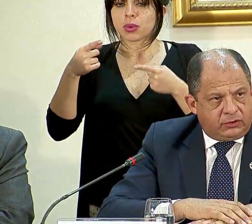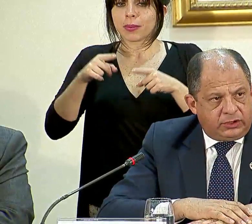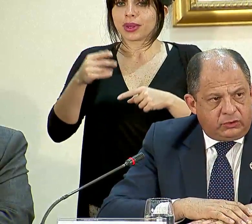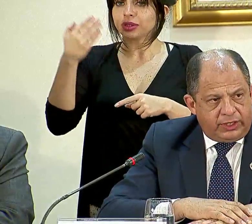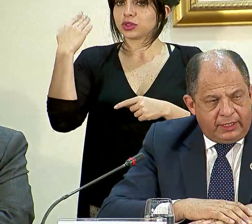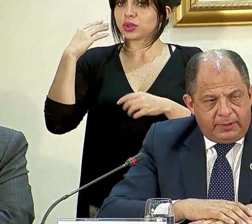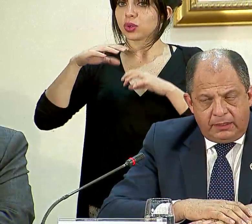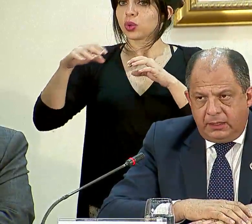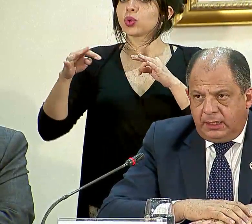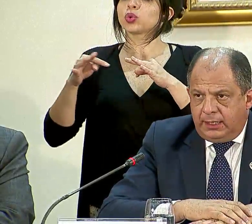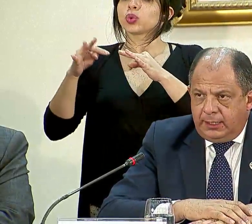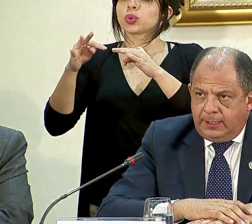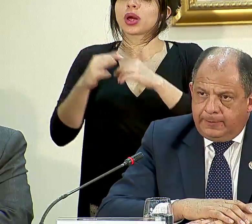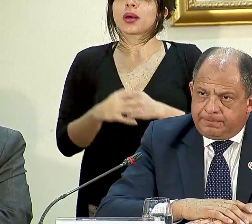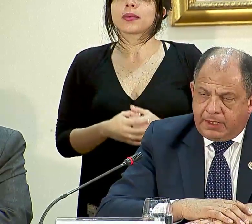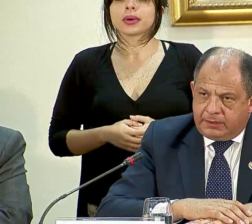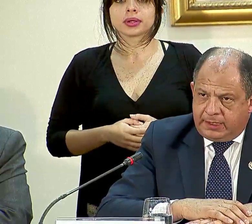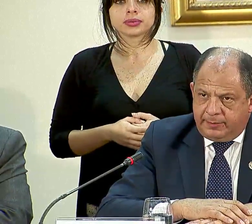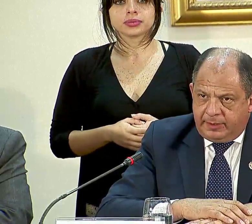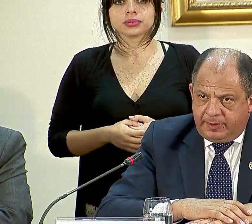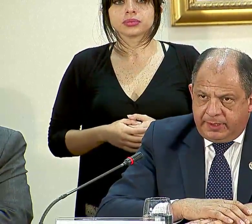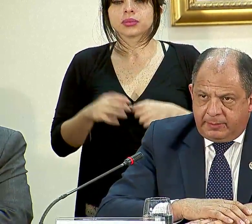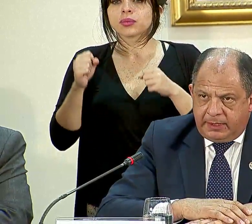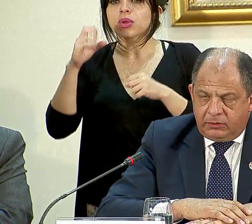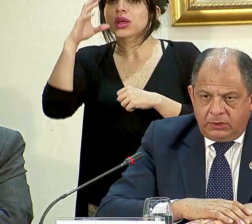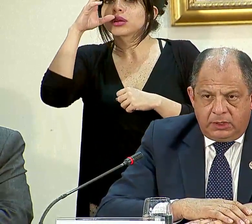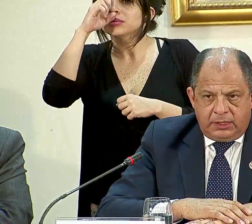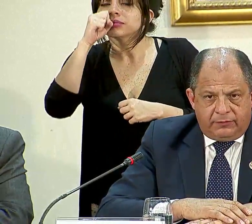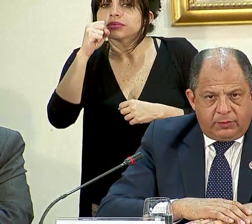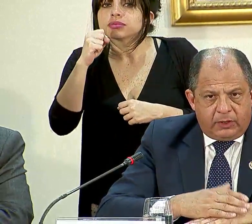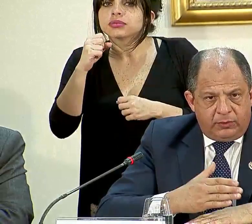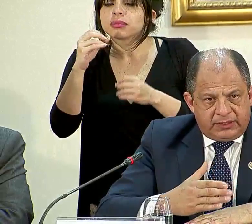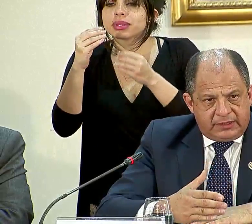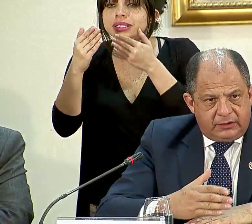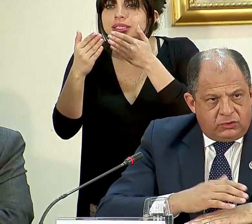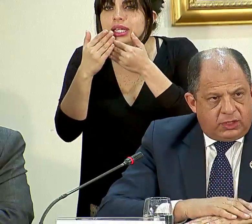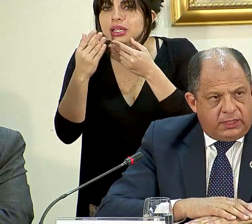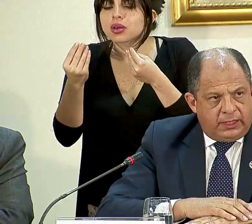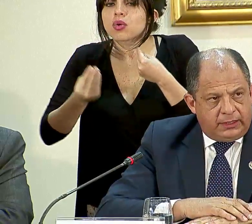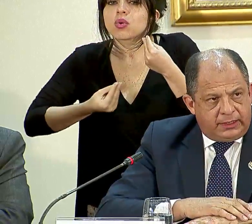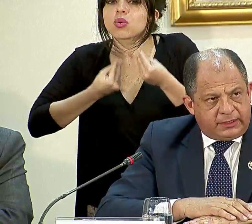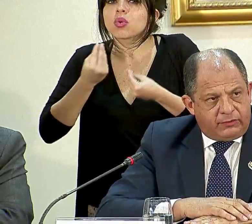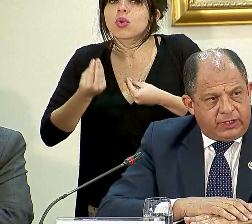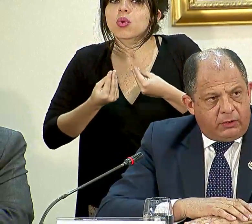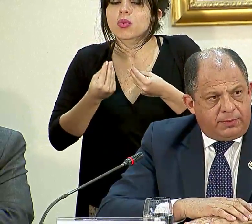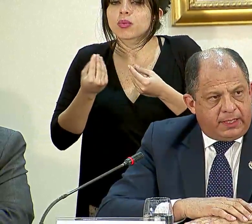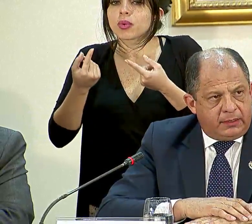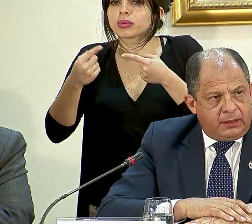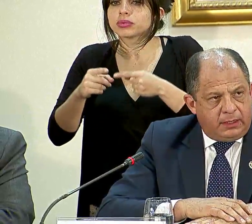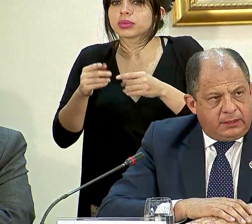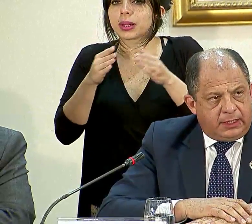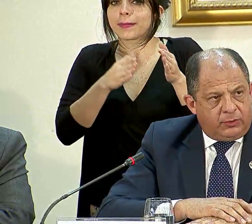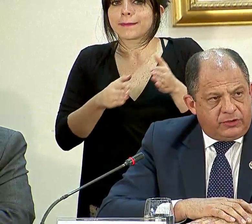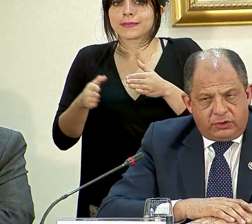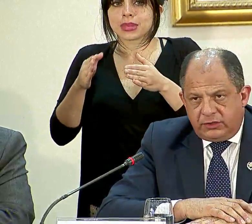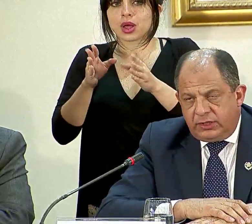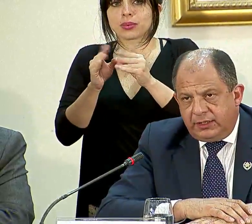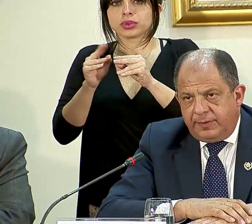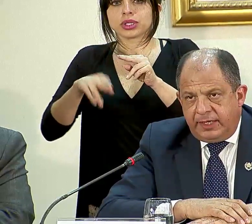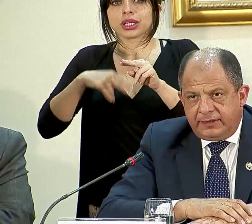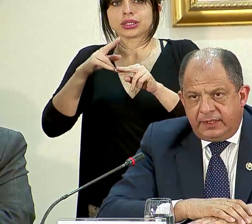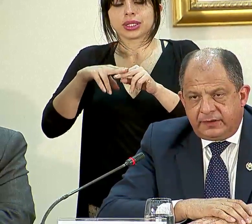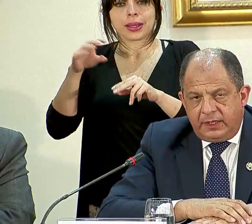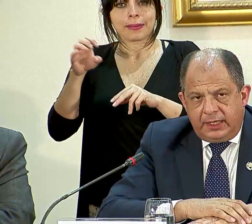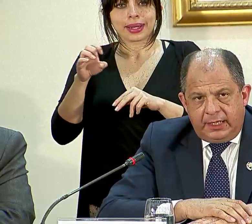con el cantón de Turrialba, enterarme de primera mano de la forma como está siendo desarrollado el plan de la Comisión